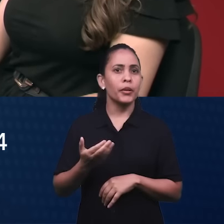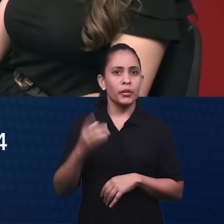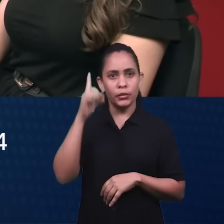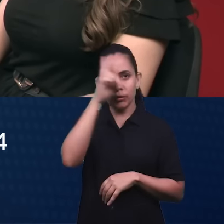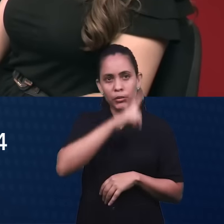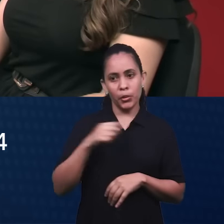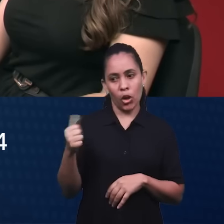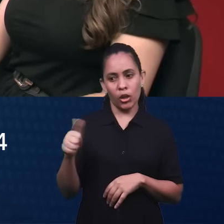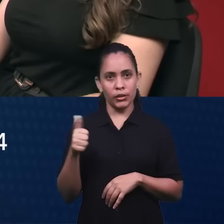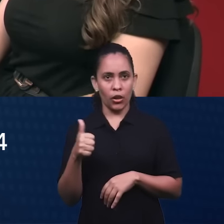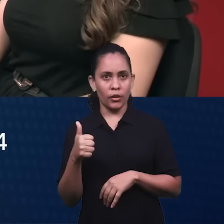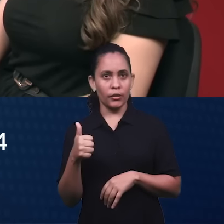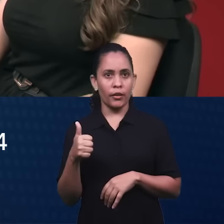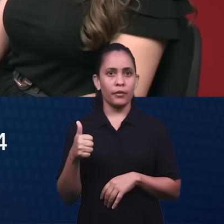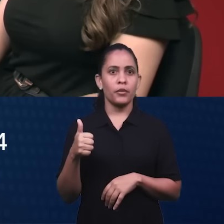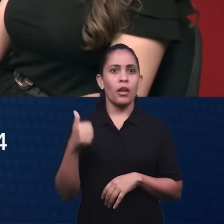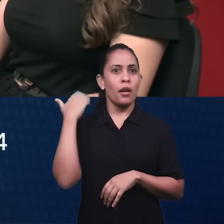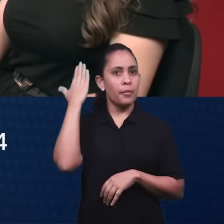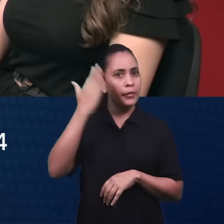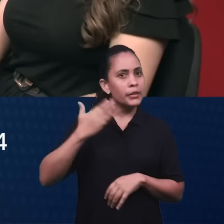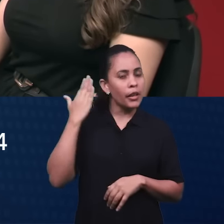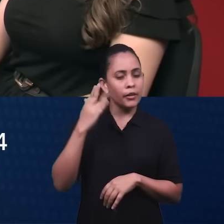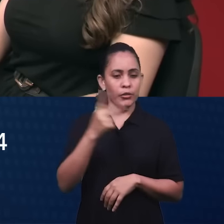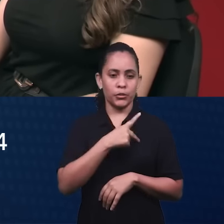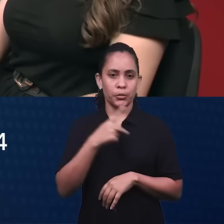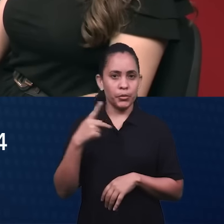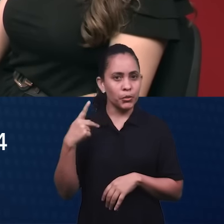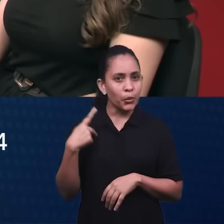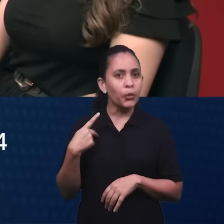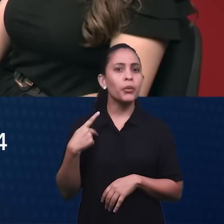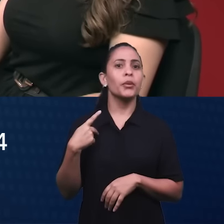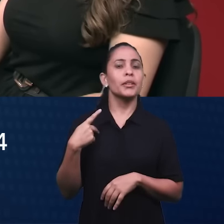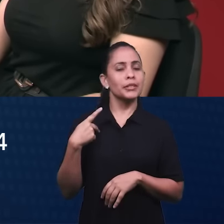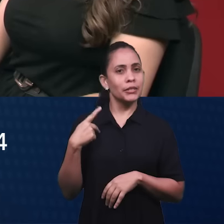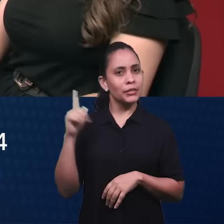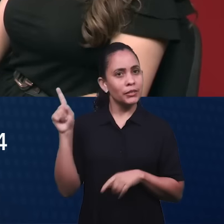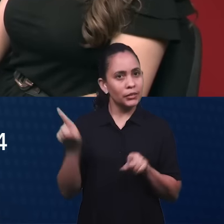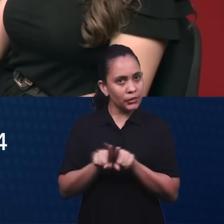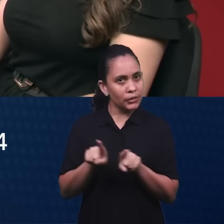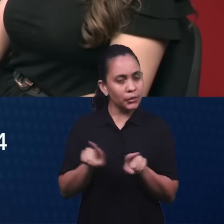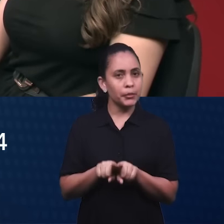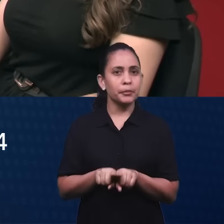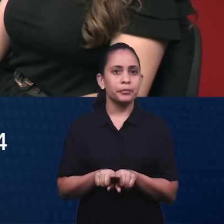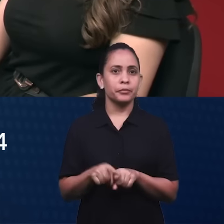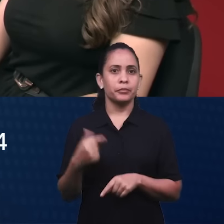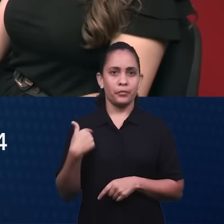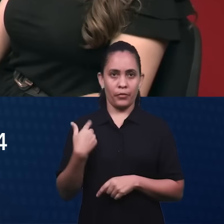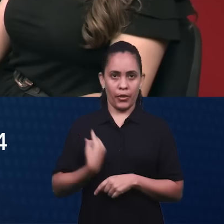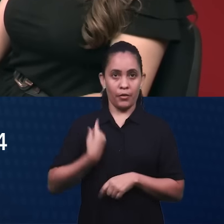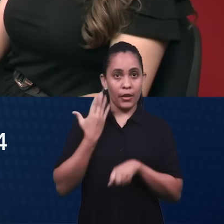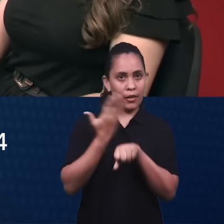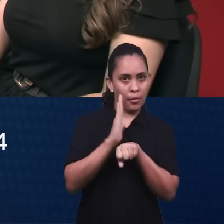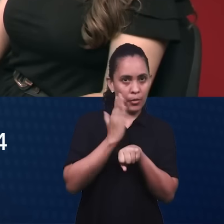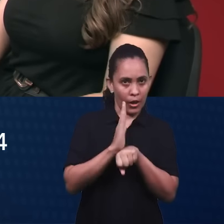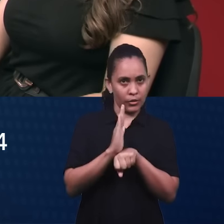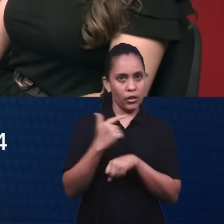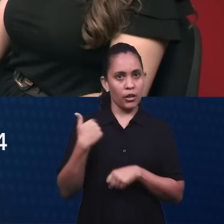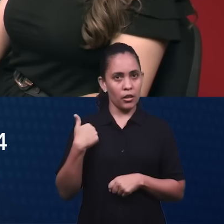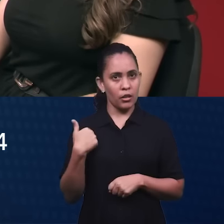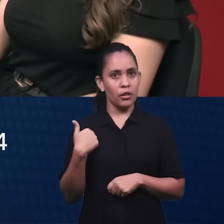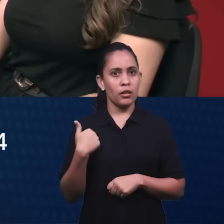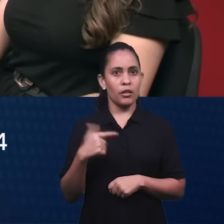domingo, 11 horas. E aí você tem aquelas mensagens dos pastores, dos irmãos, né? E aí você falando, Vanessa, eu vivenciei isso na prática.